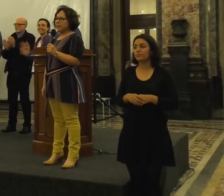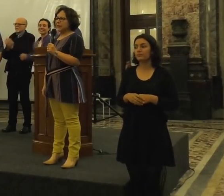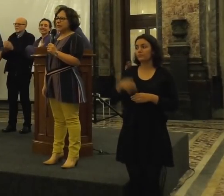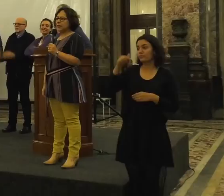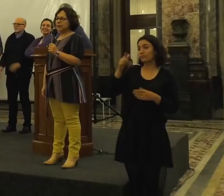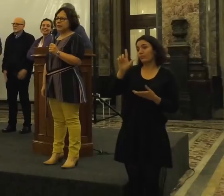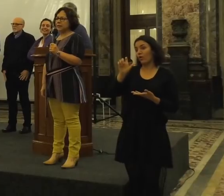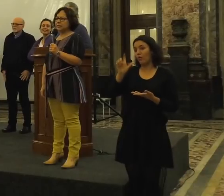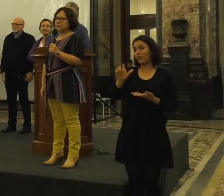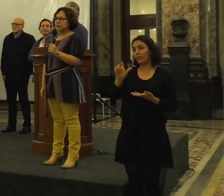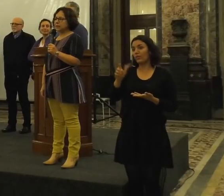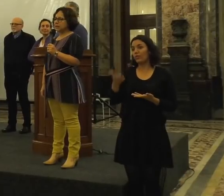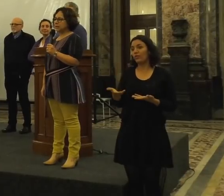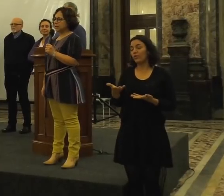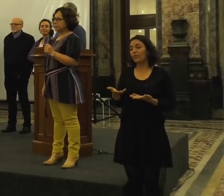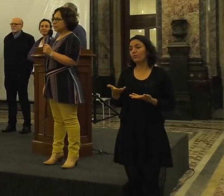Obviamente que